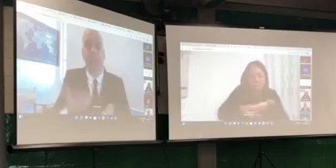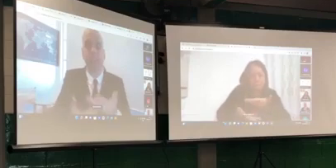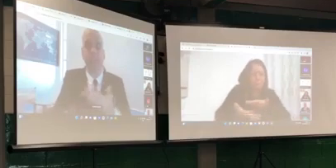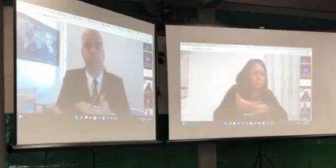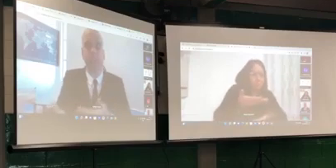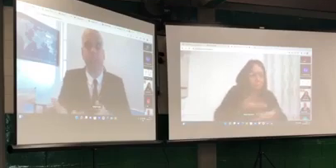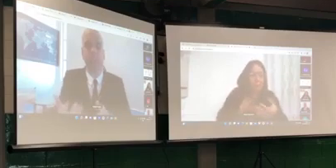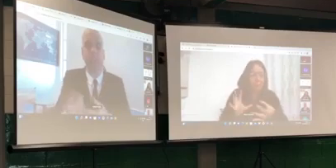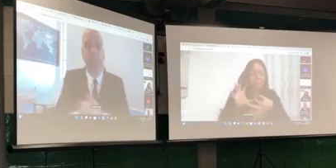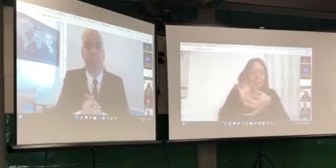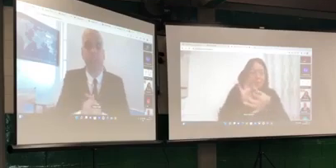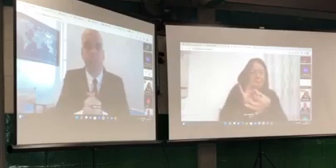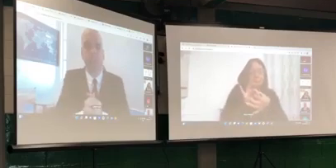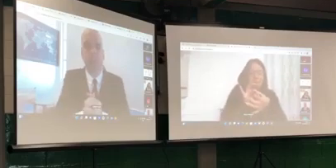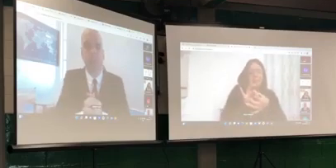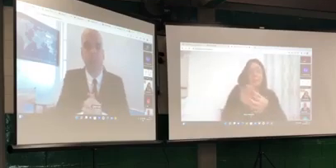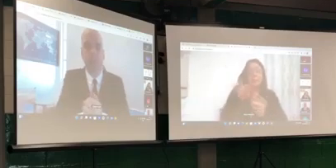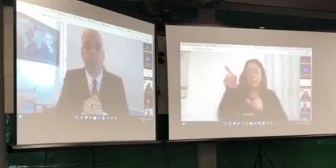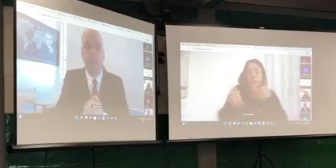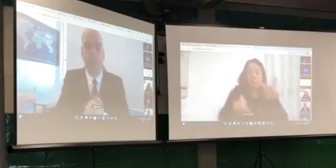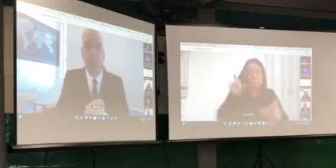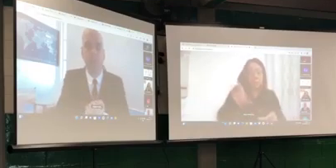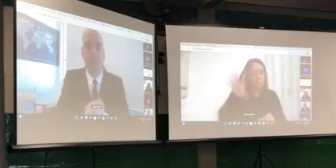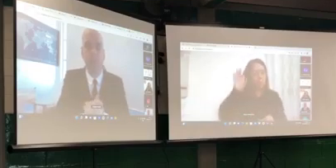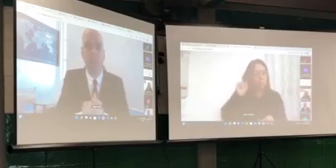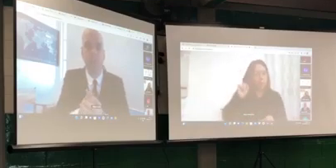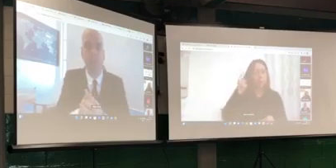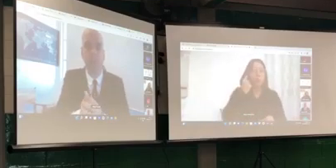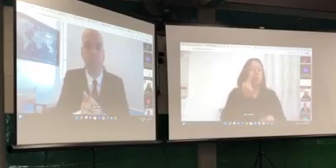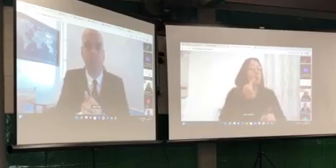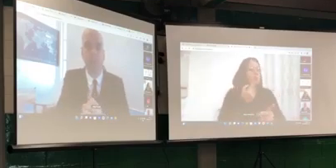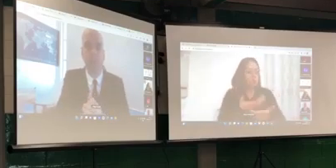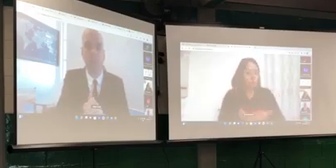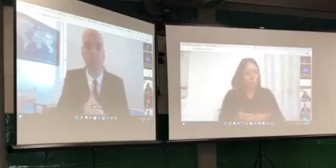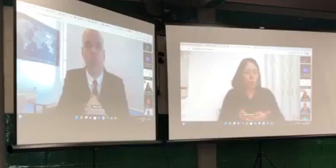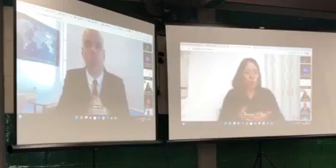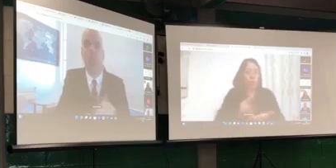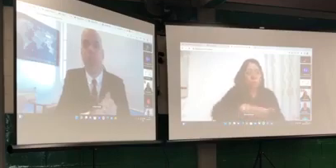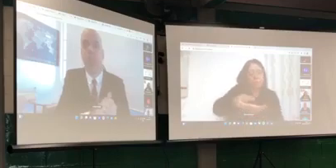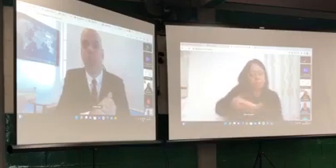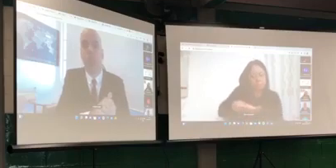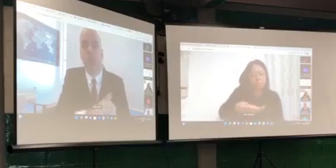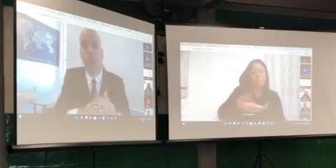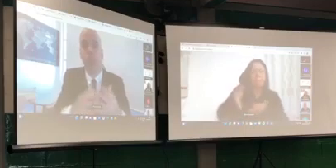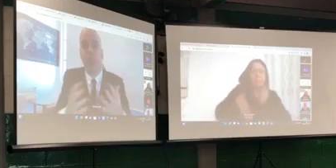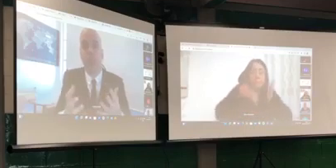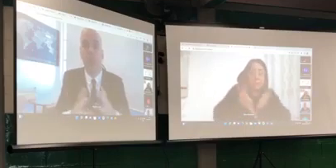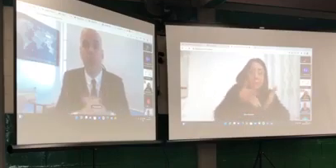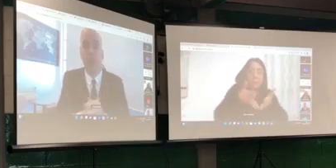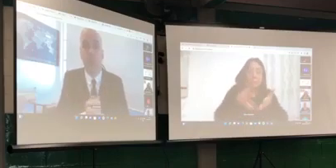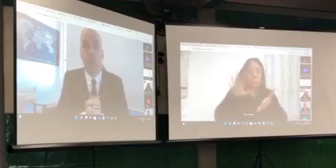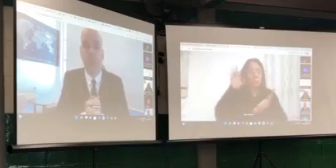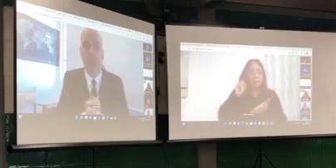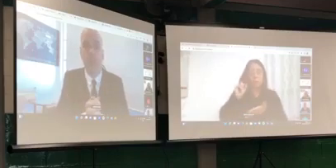de ligação entre as pessoas ouvintes e as surdas, né? Traduzindo para as pessoas ouvintes que ainda não sabem